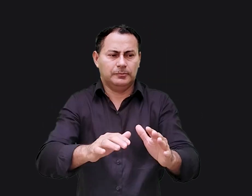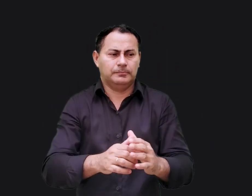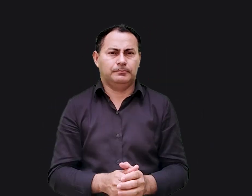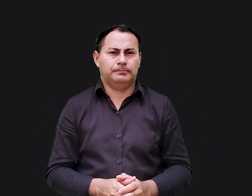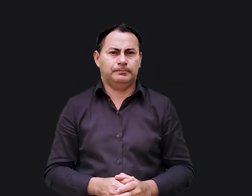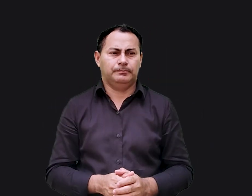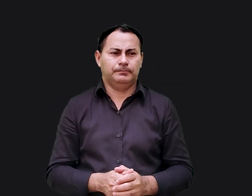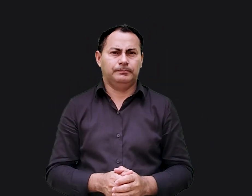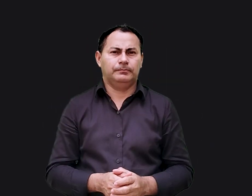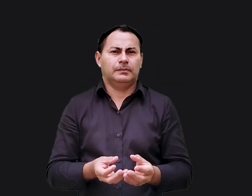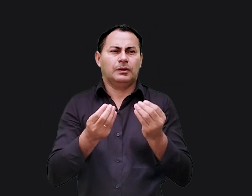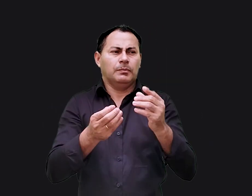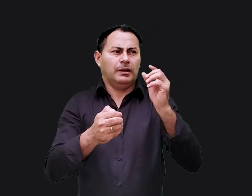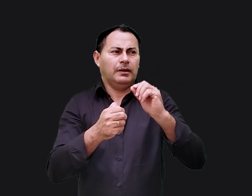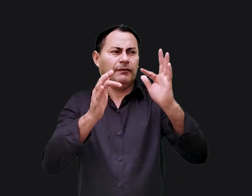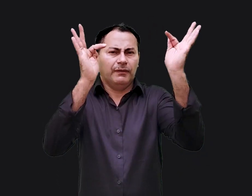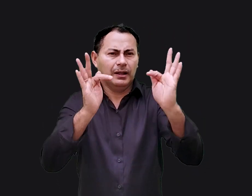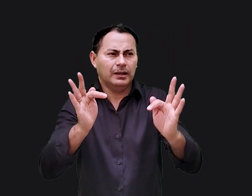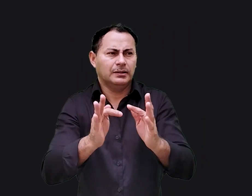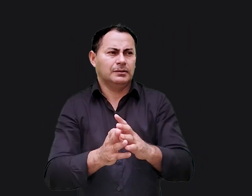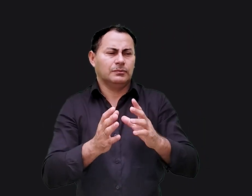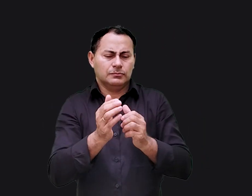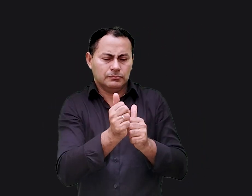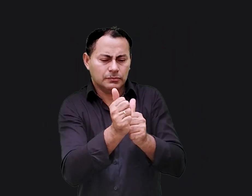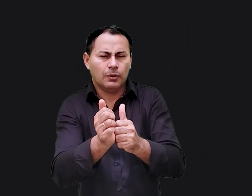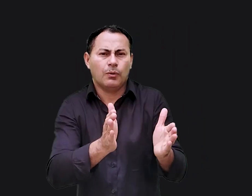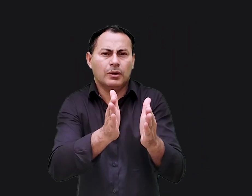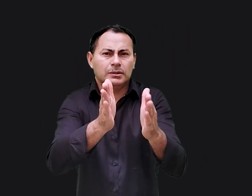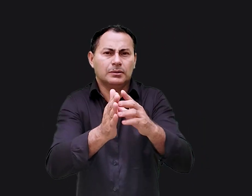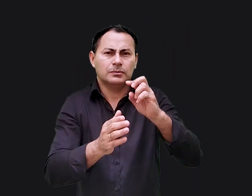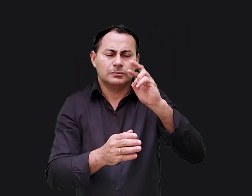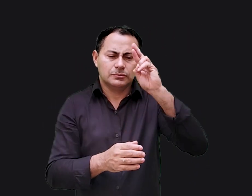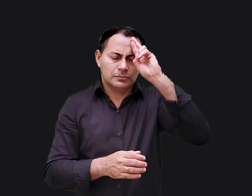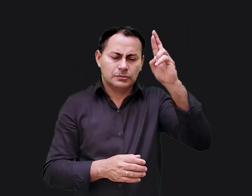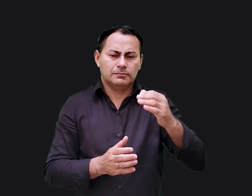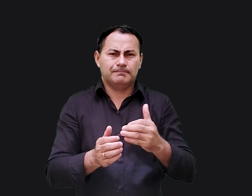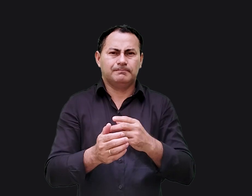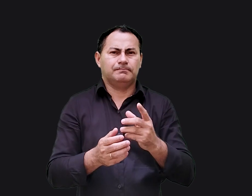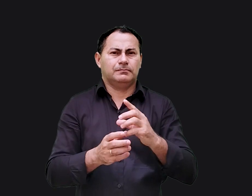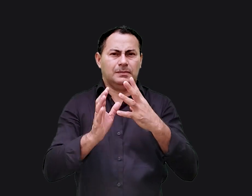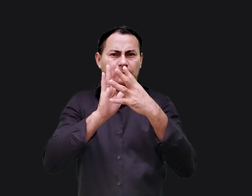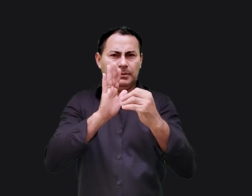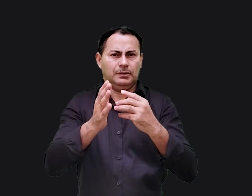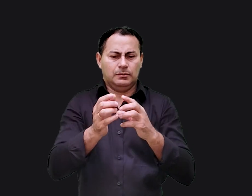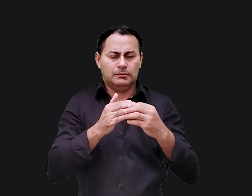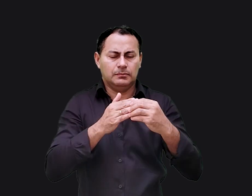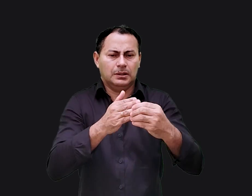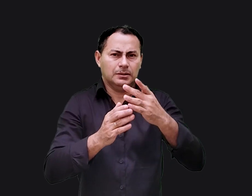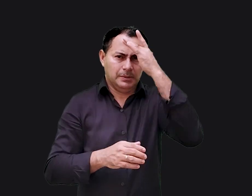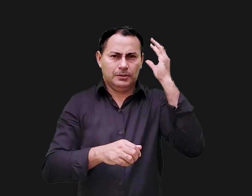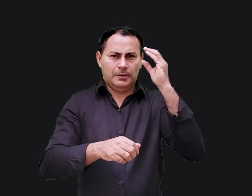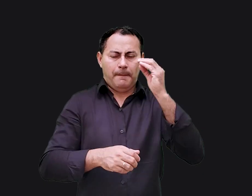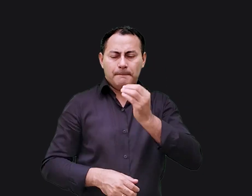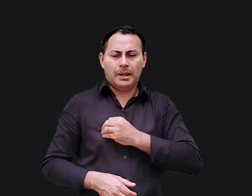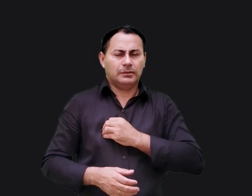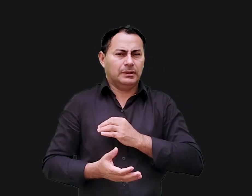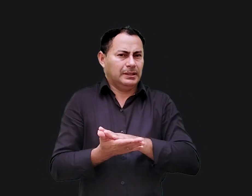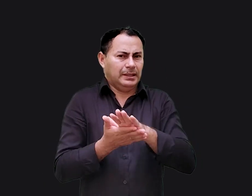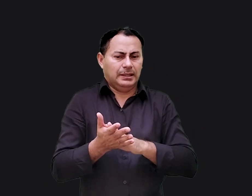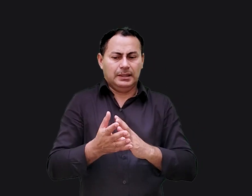abençoado. Como é feliz aquele que não segue o conselho dos ímpios, não imita a conduta dos pecadores, nem